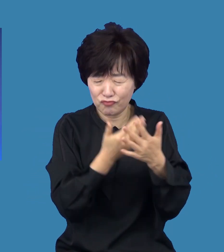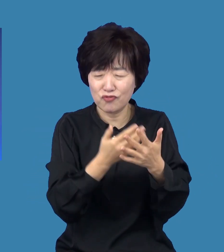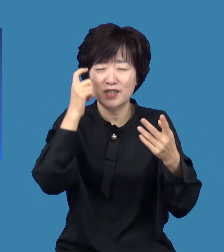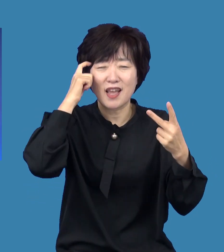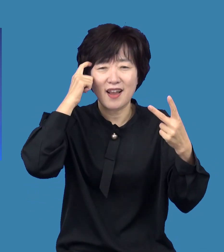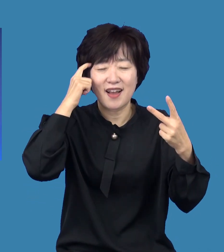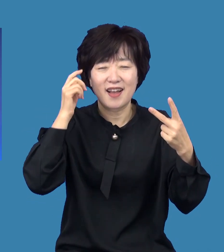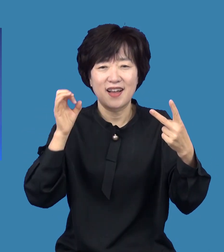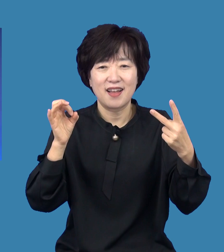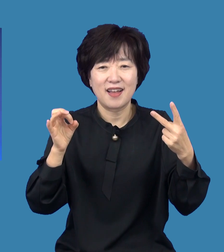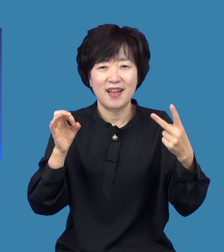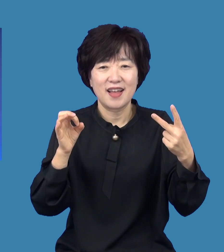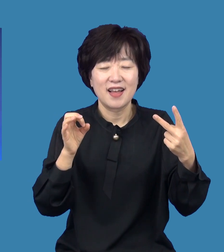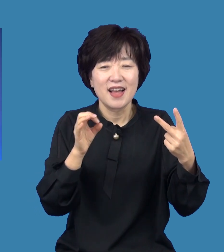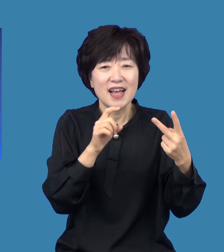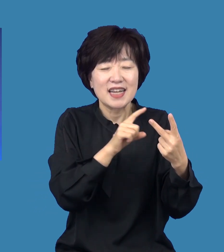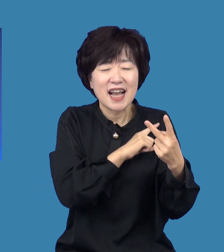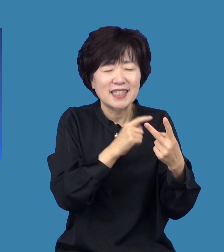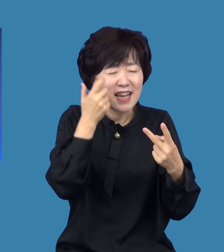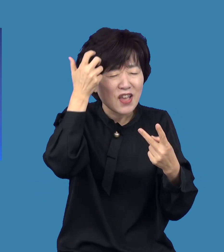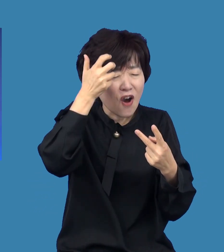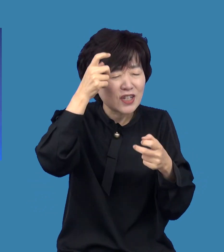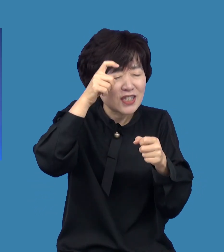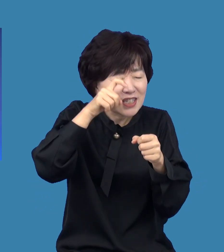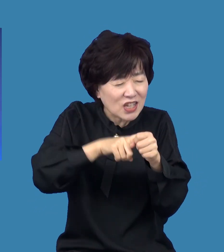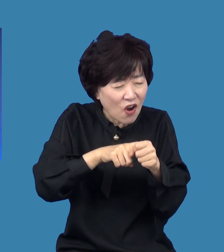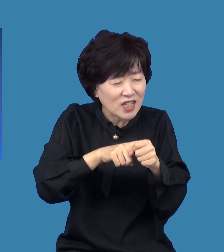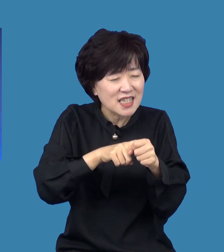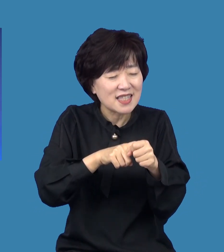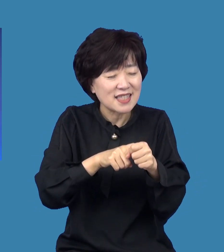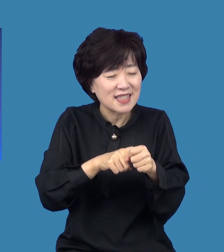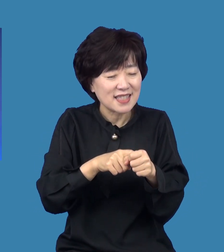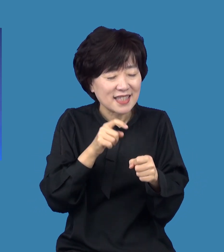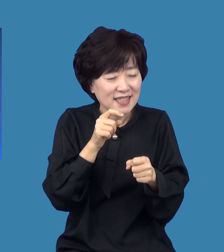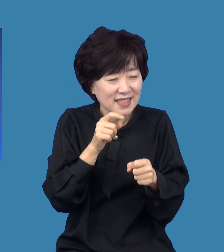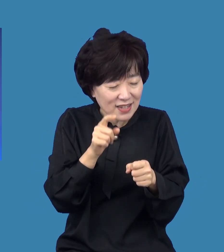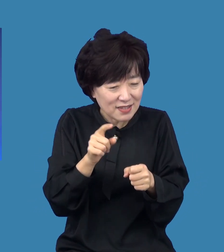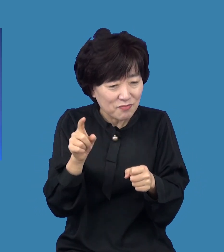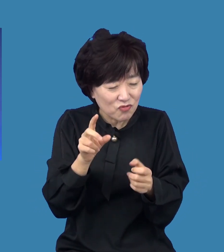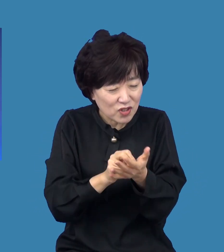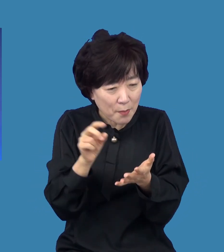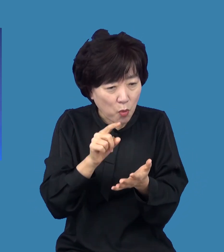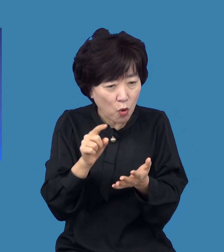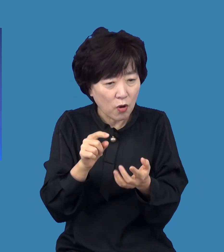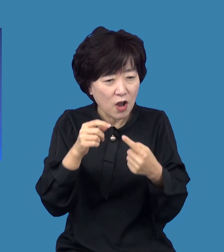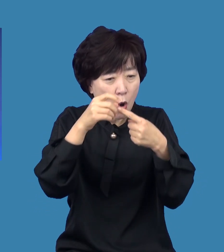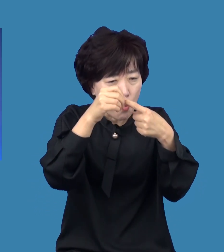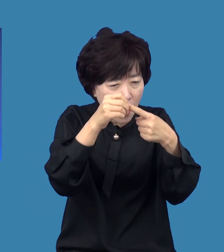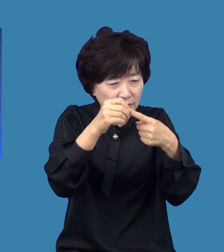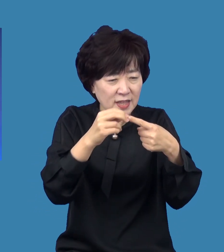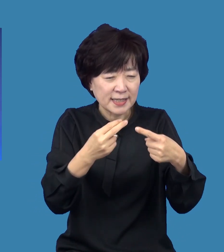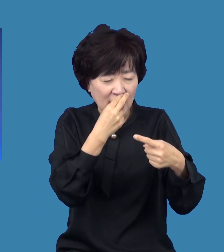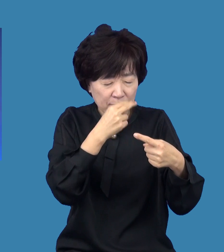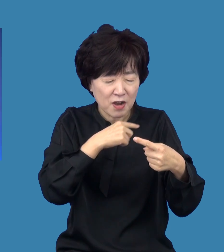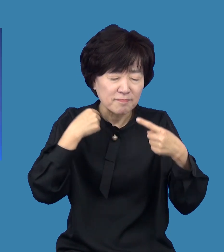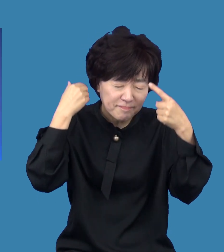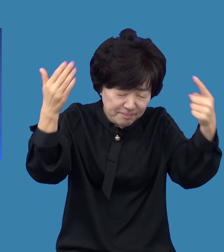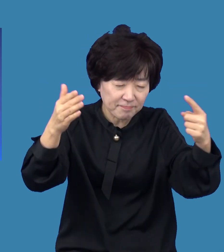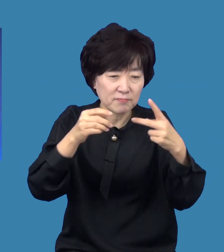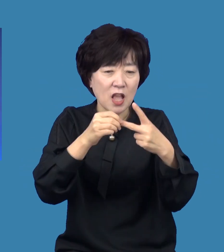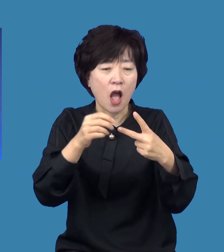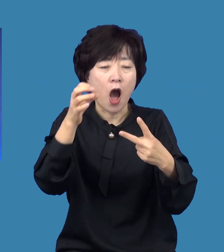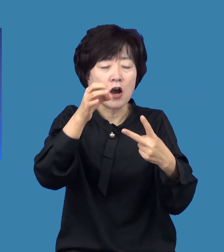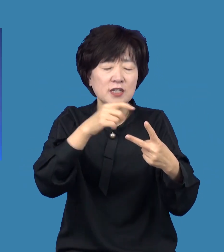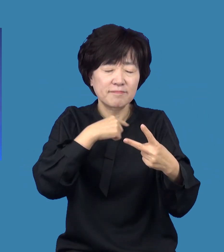그래서 가장 영적인 행위는 뭐냐? 넘버 원, 넘버 투 문제를 어떻게 다루느냐는 거야. 넘버 원을 다루는 것이 우리 생명에 대한 문제.